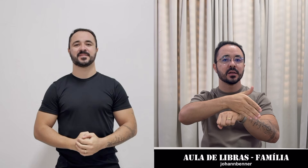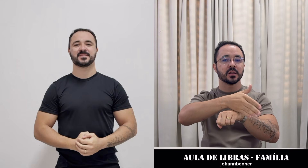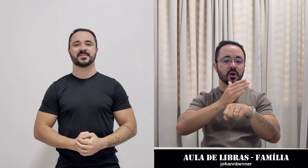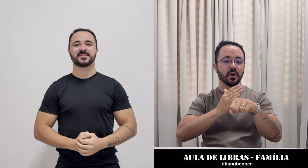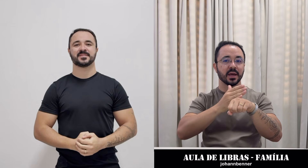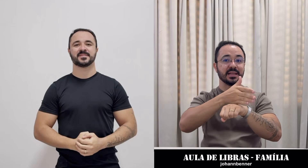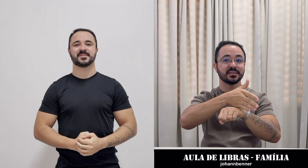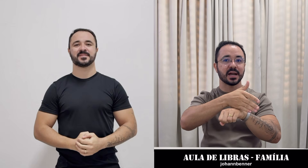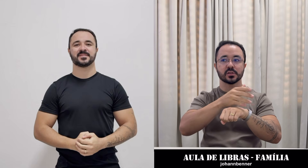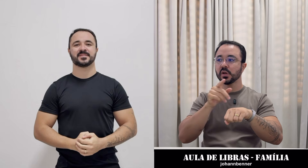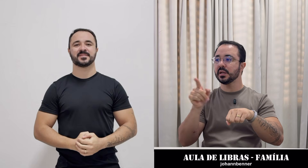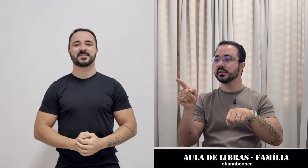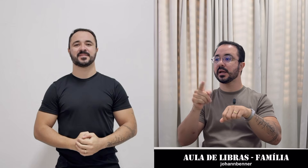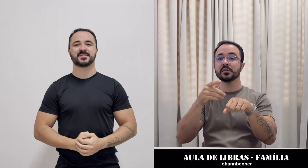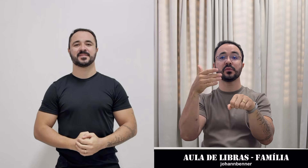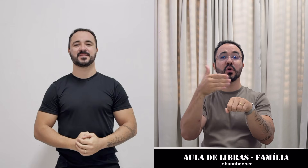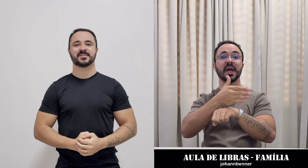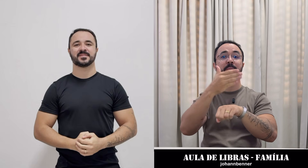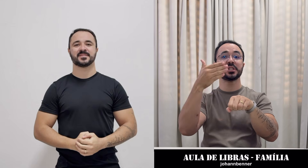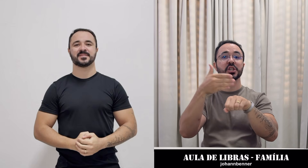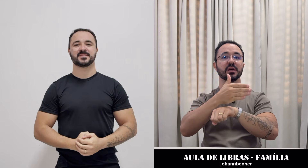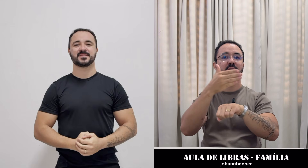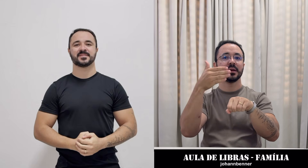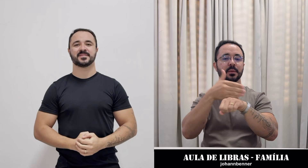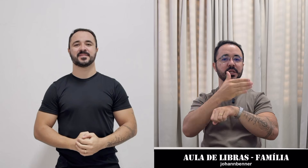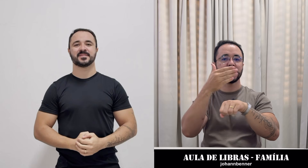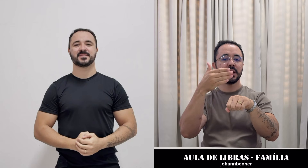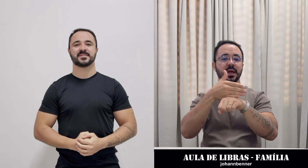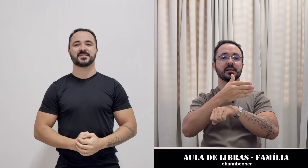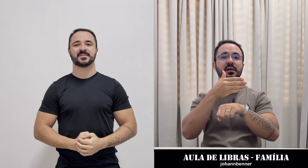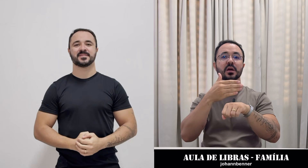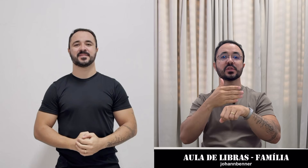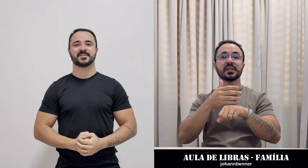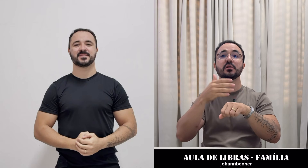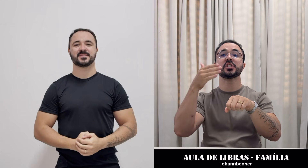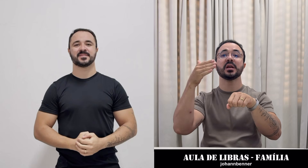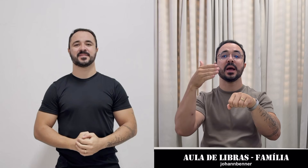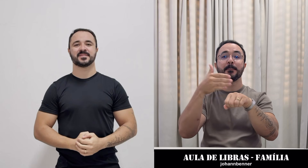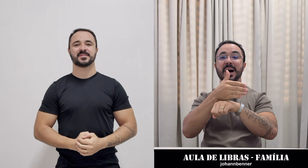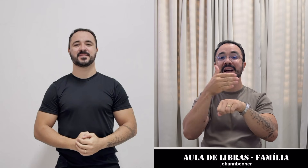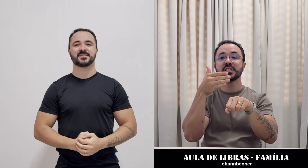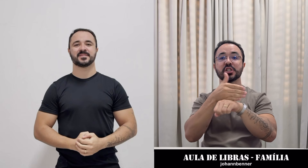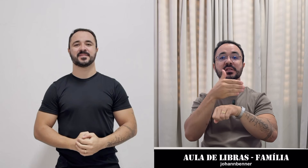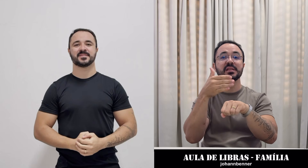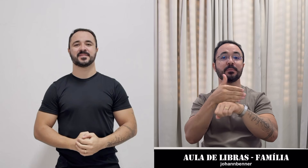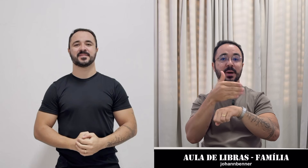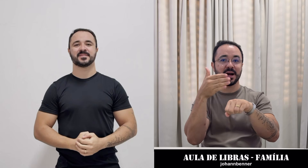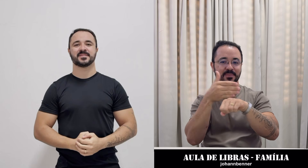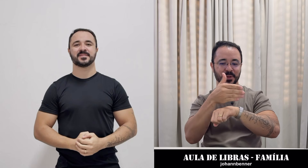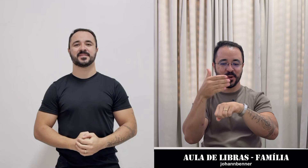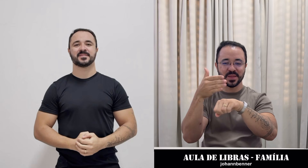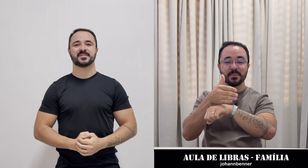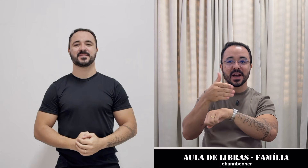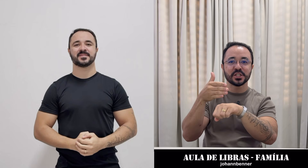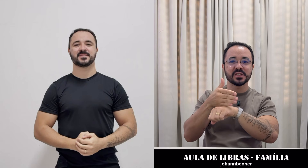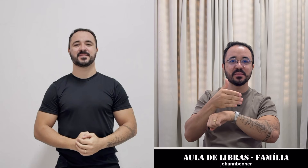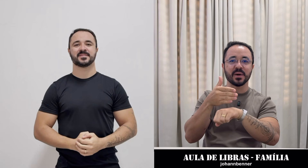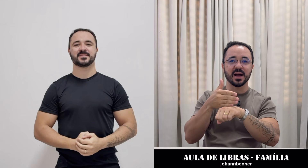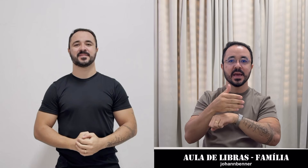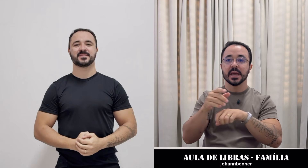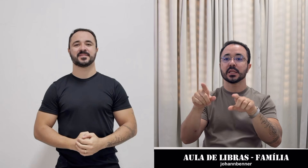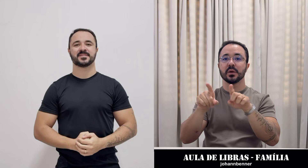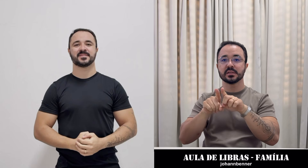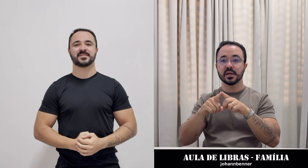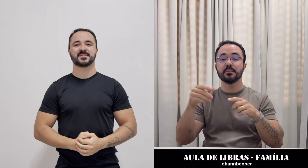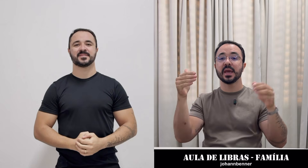entrar. Ó, entrar. Só que nesse caso eu vou repetir. Esse aqui é o sinal de participar, ó,